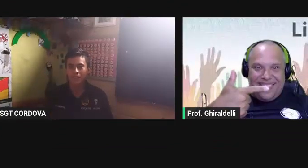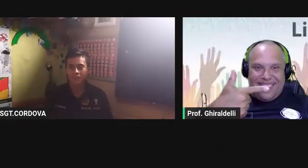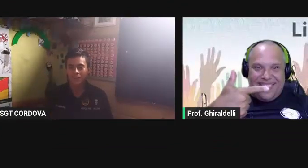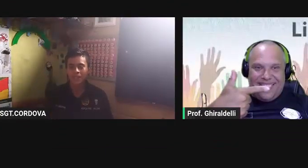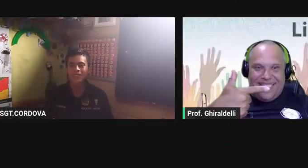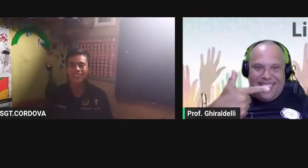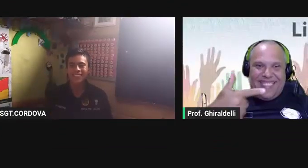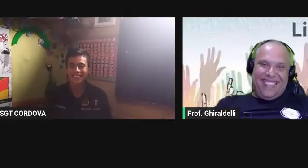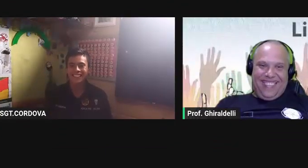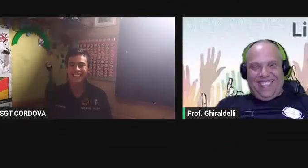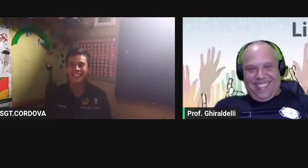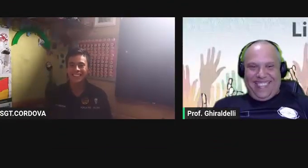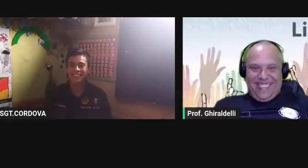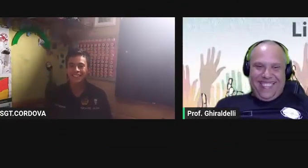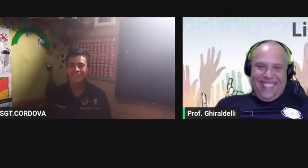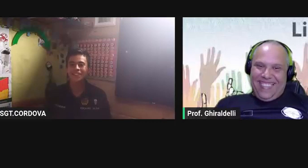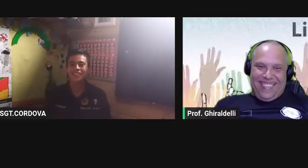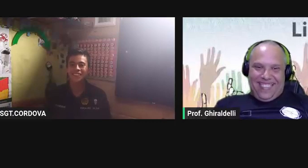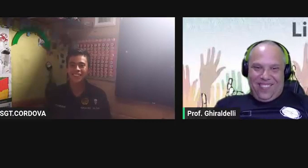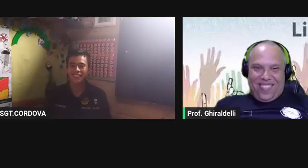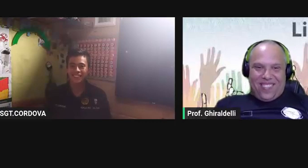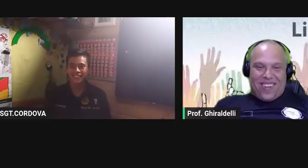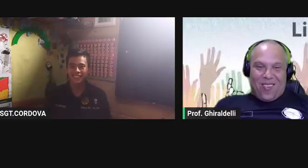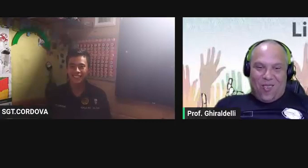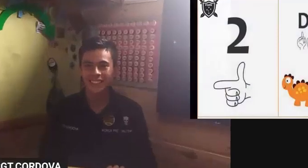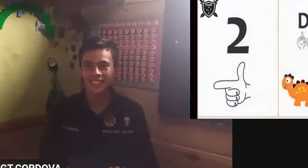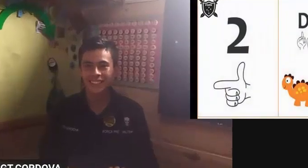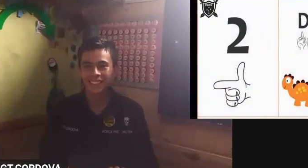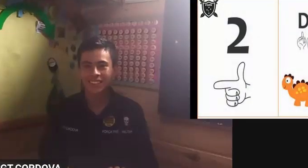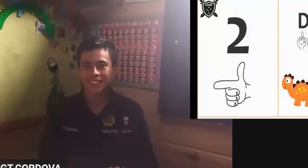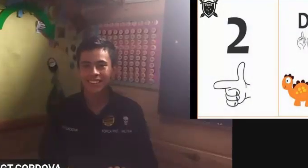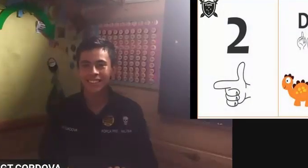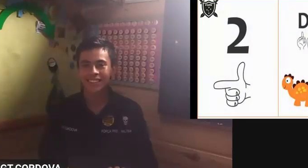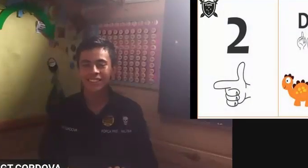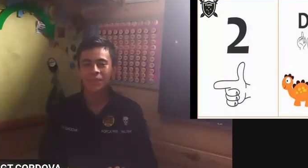Isso mesmo. Eu tô ficando, cara, Córdova é fantástico.